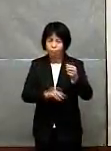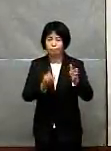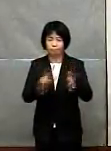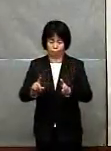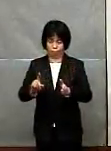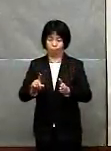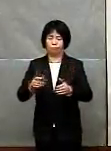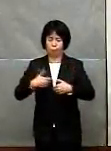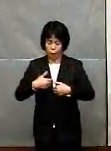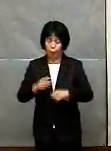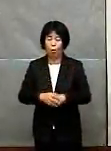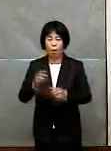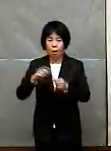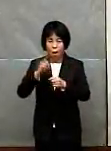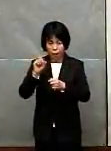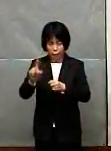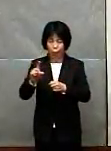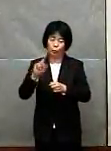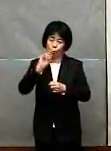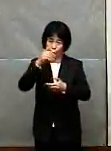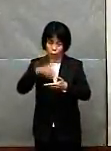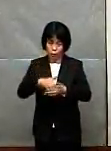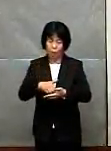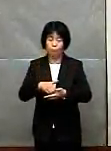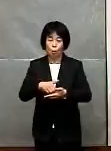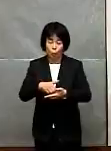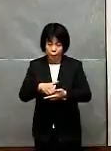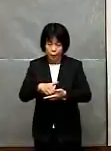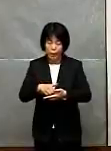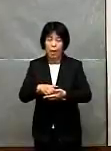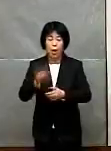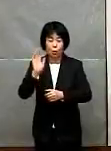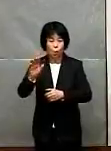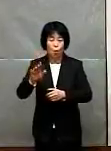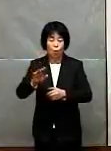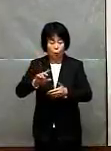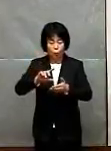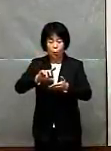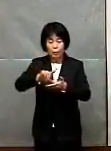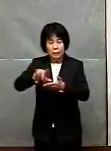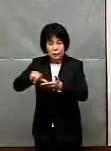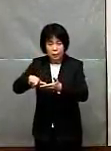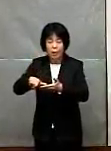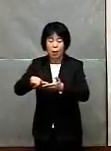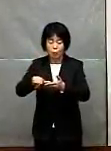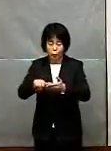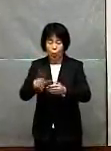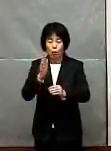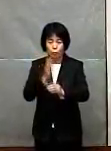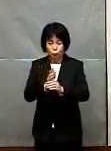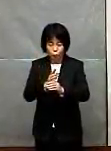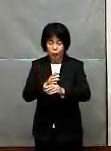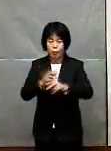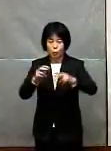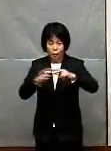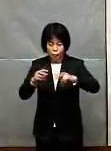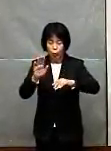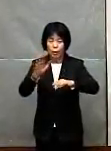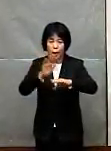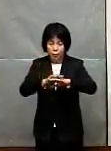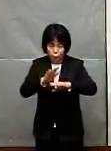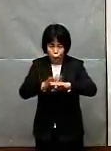から、来年度予算において今後の地域間の幹線鉄道の在り方につい